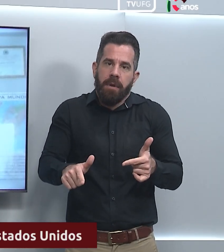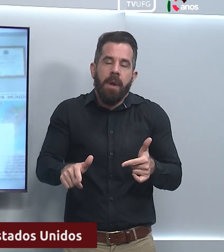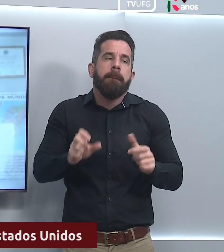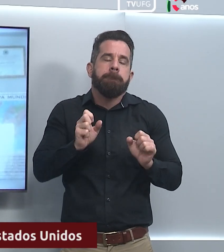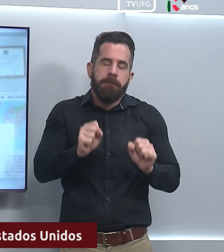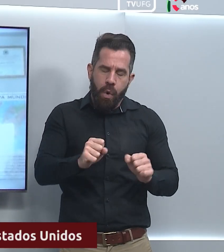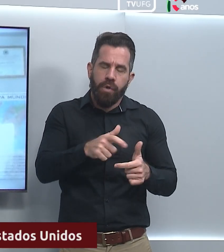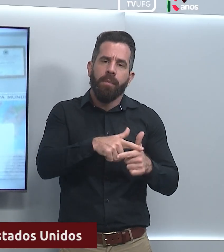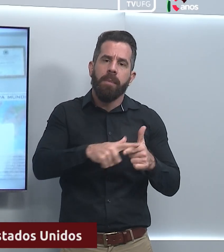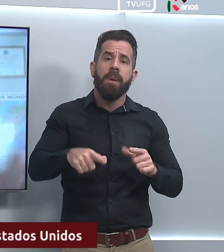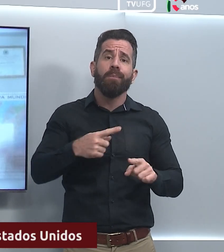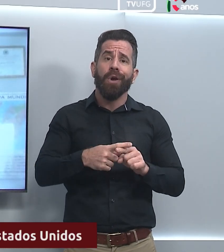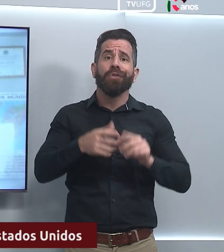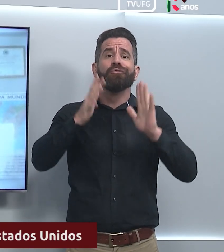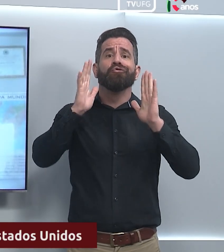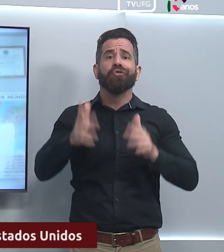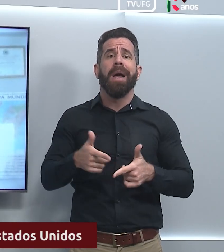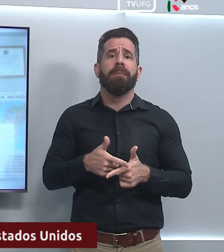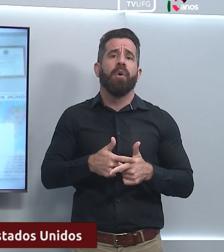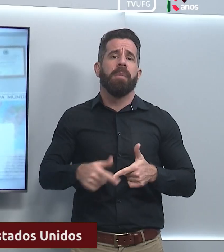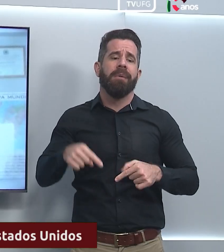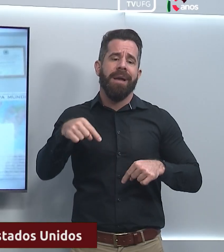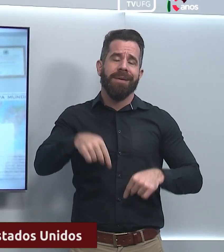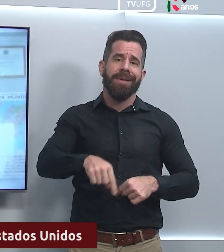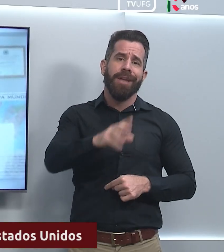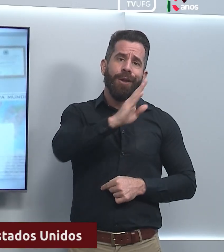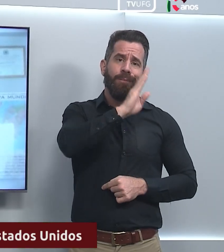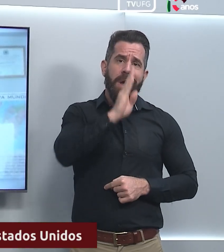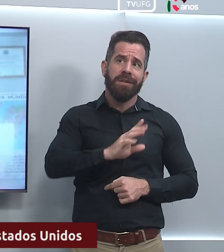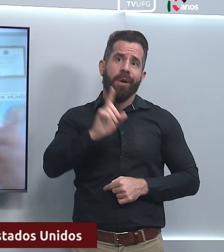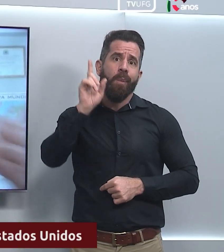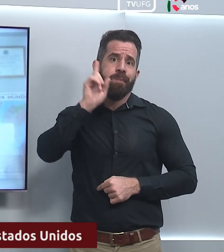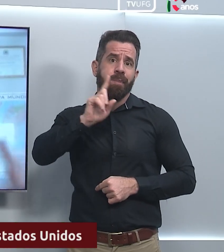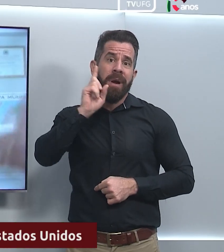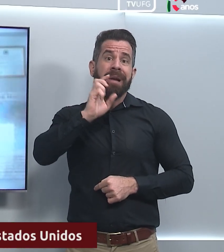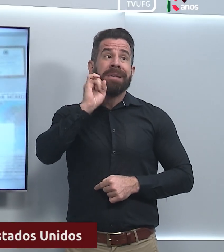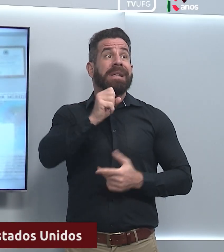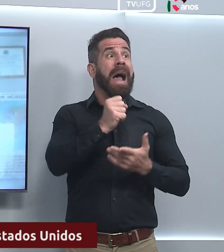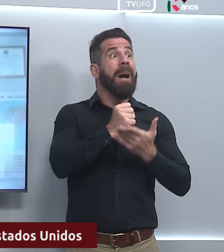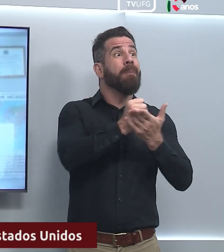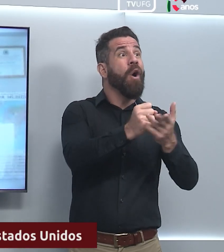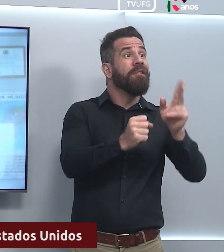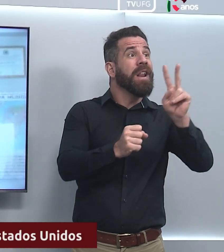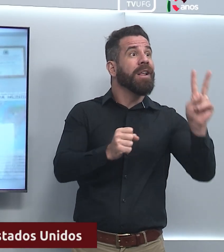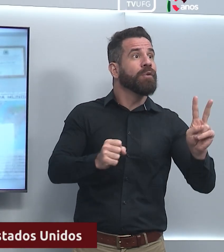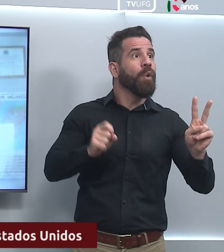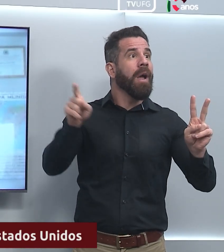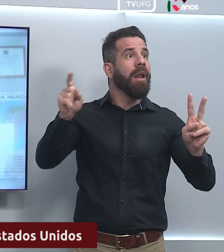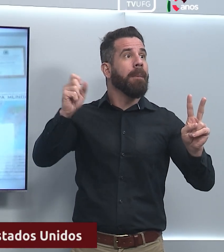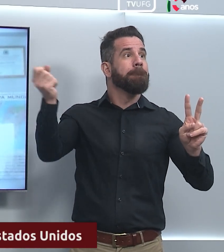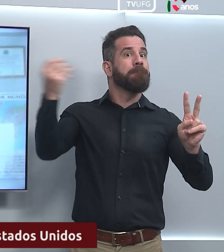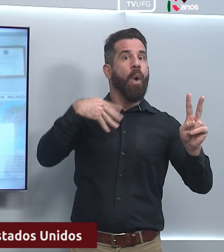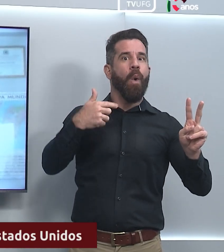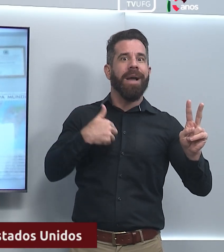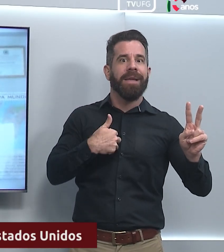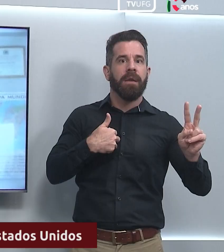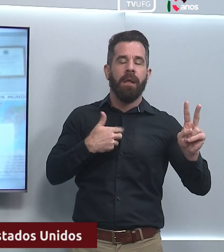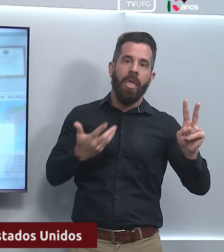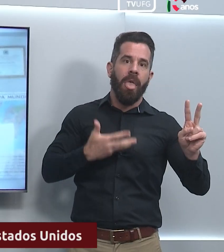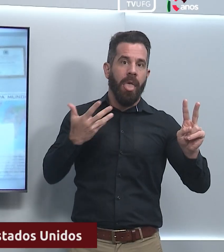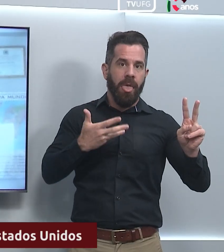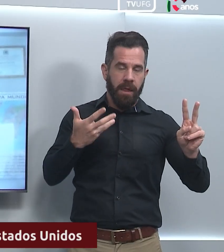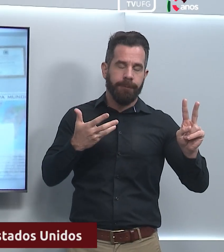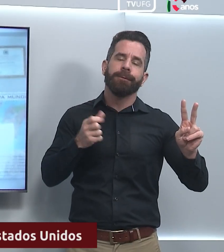e os Estados Unidos por conta das tarifas, né, e outras questões geopolíticas que envolvem os dois países.